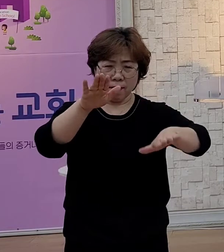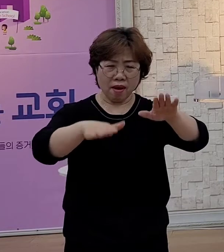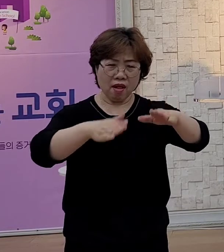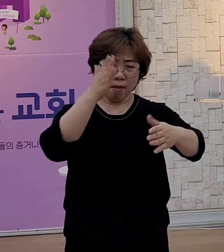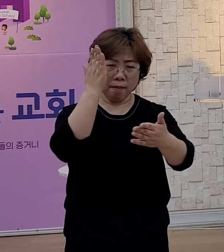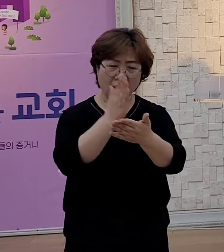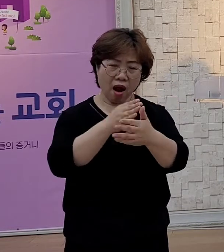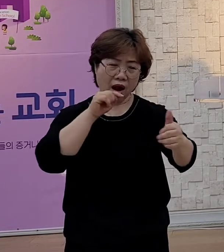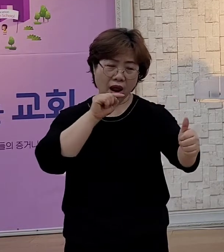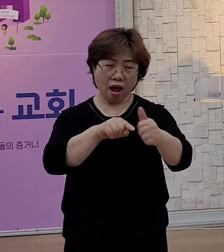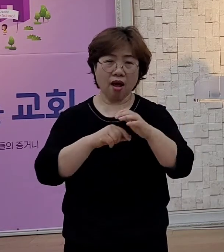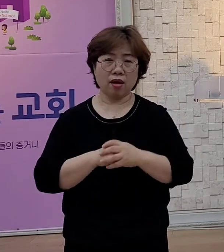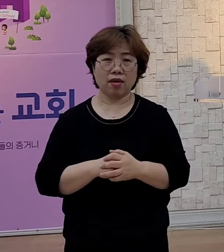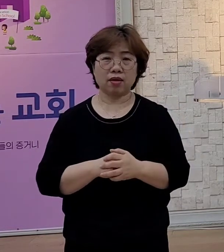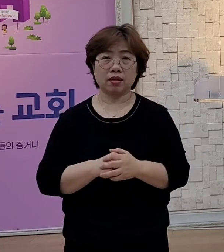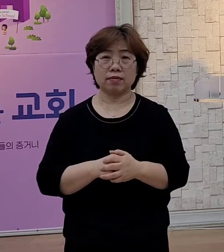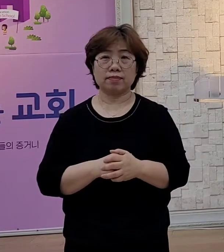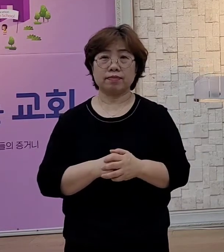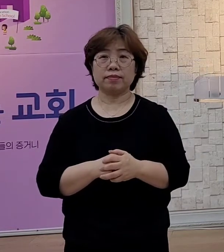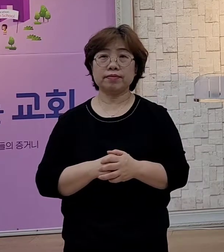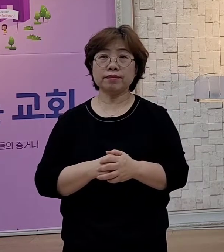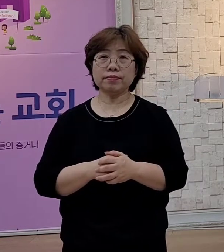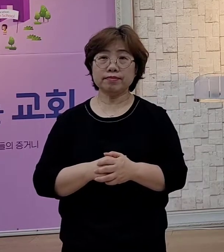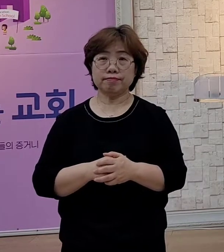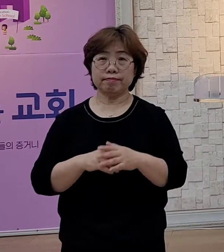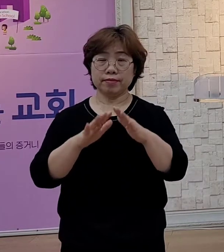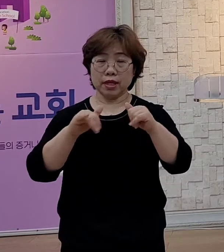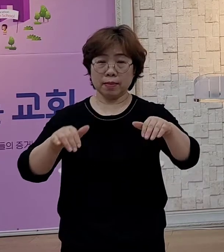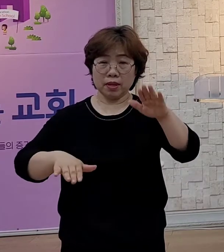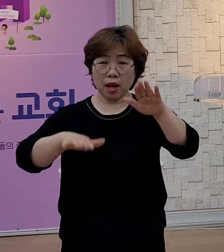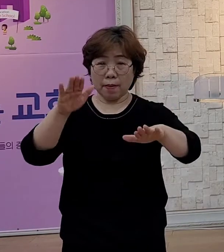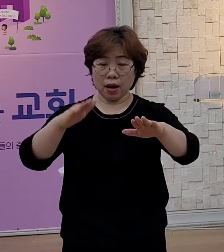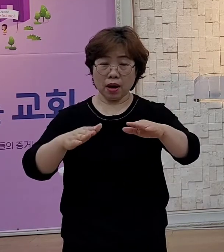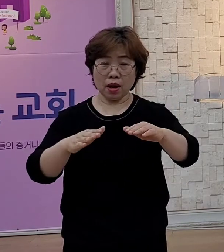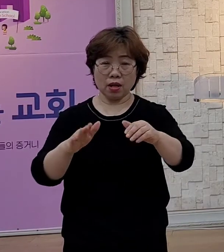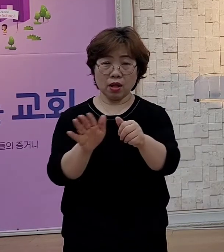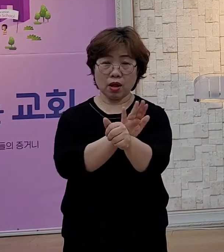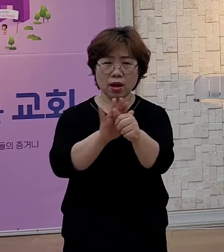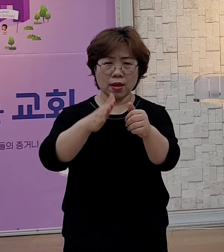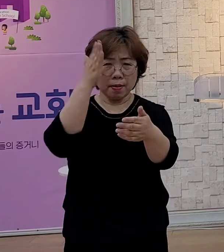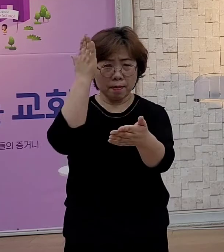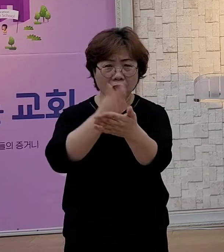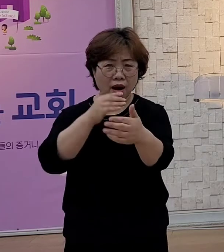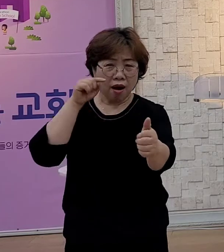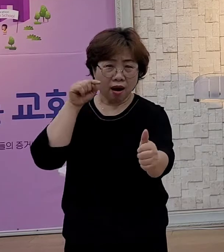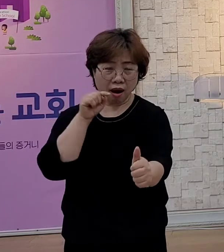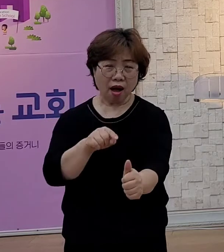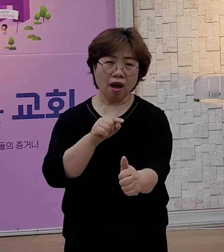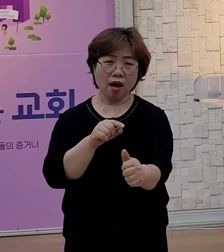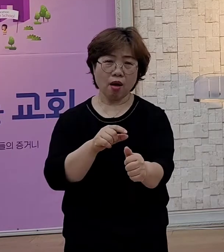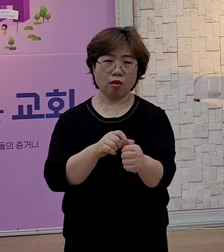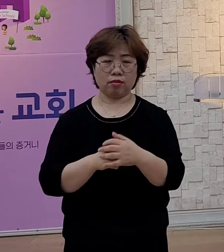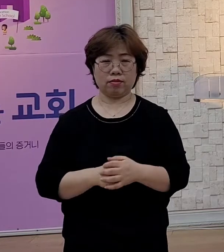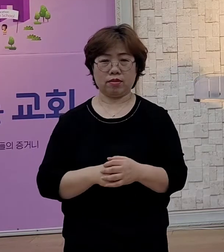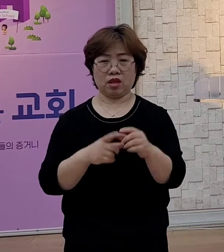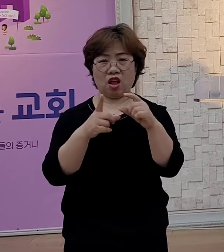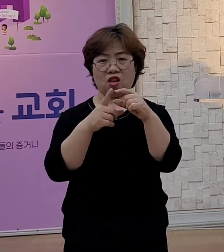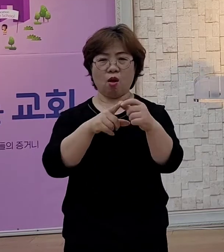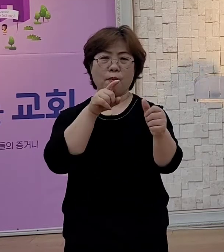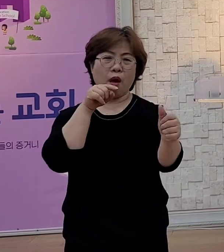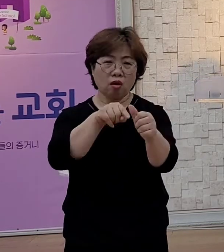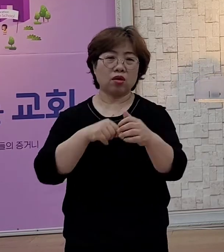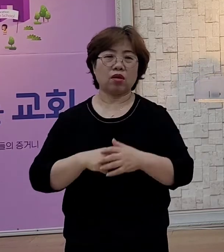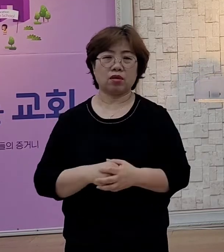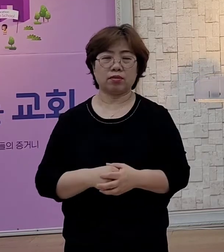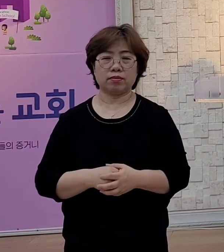말라. 이 1절에 마지막 구절이 사람을 차별하여 대하지 말라. 이렇게 명령하고 있습니다. 여러분